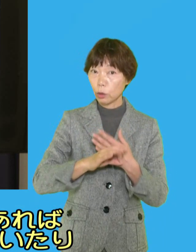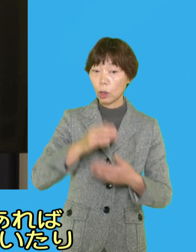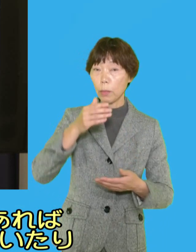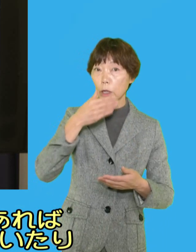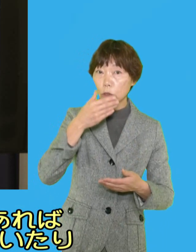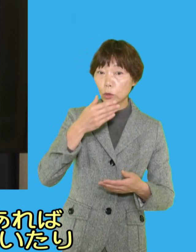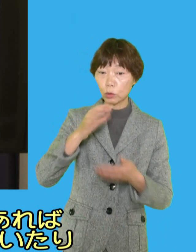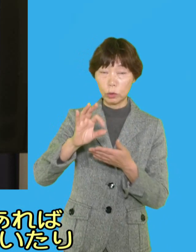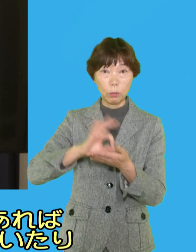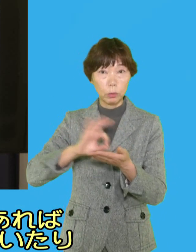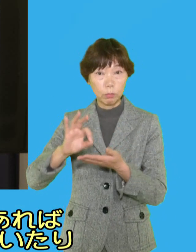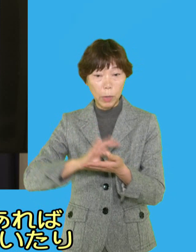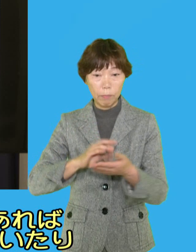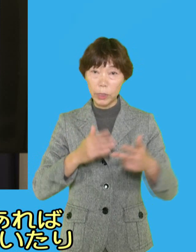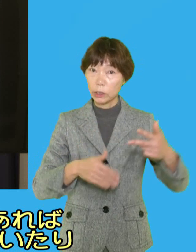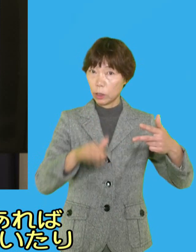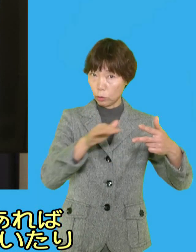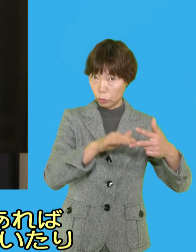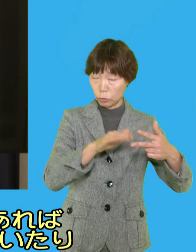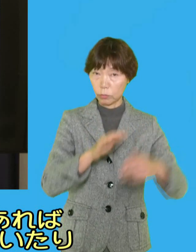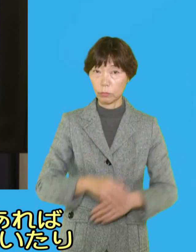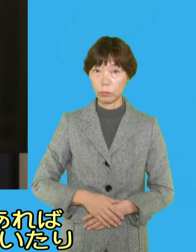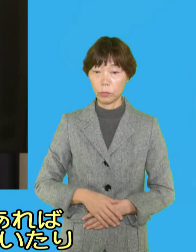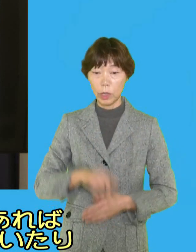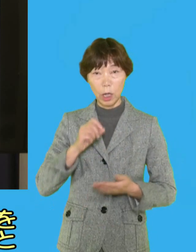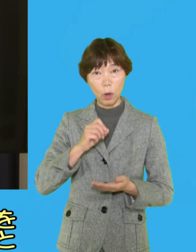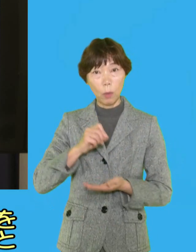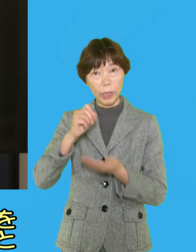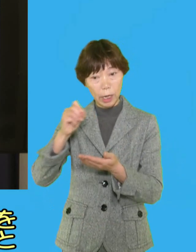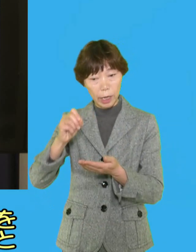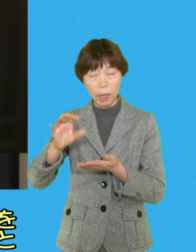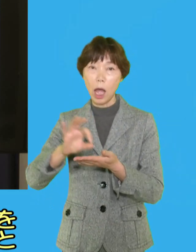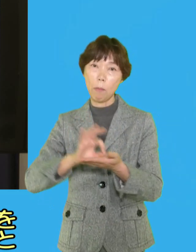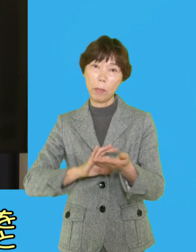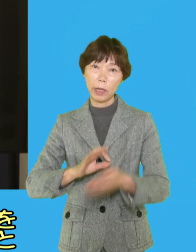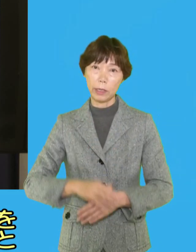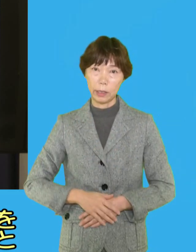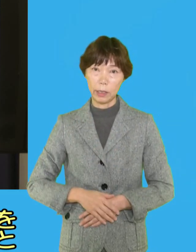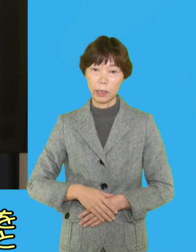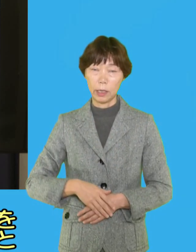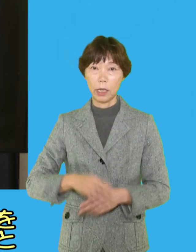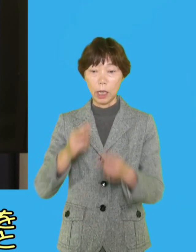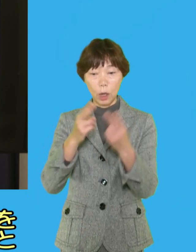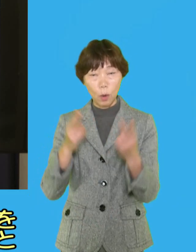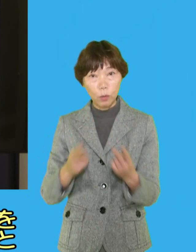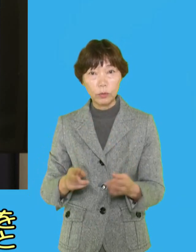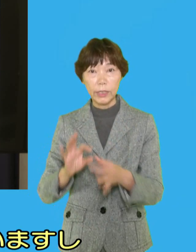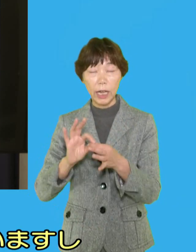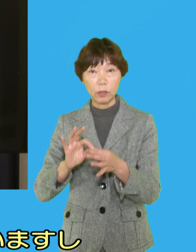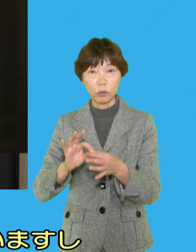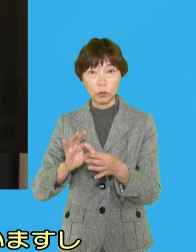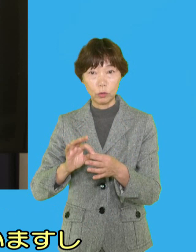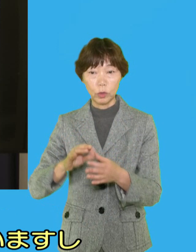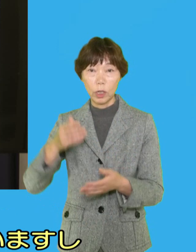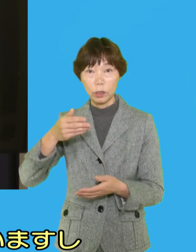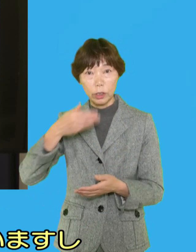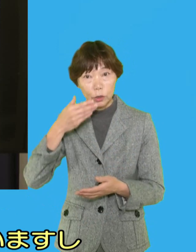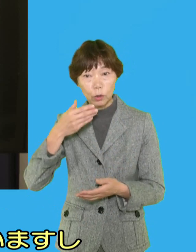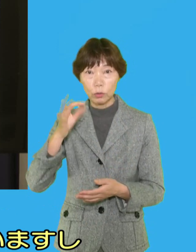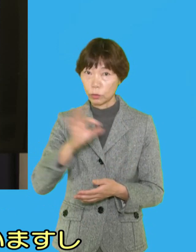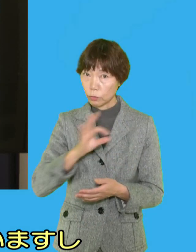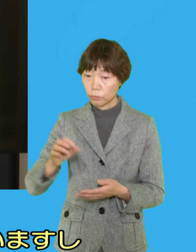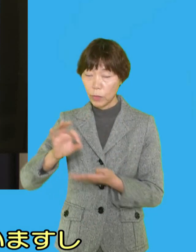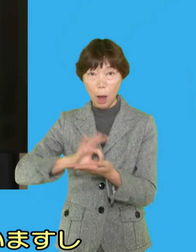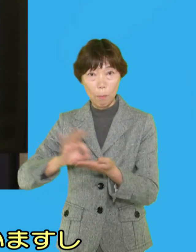であればですね、例えばそのお土産を販売していただいたり、まあ、古墳に関する飲食を 販売していただくと、まあ、それもすごくありがたい